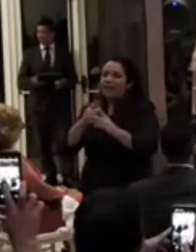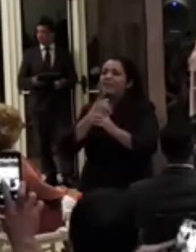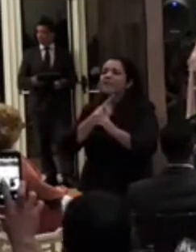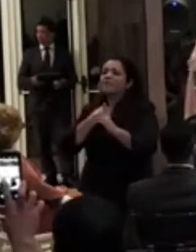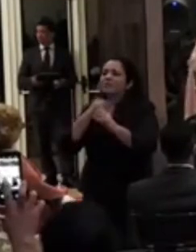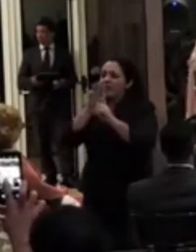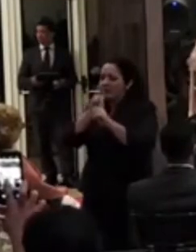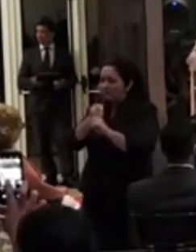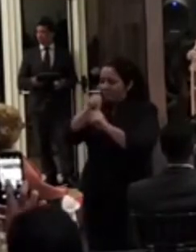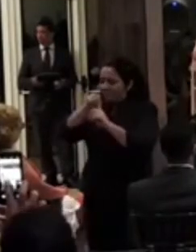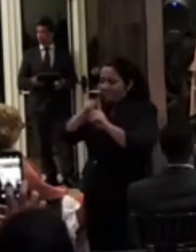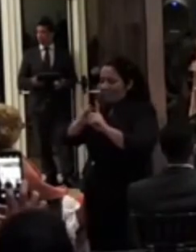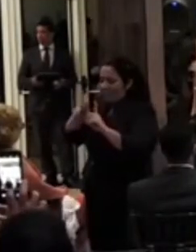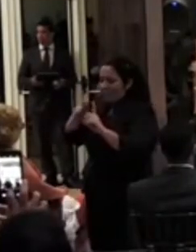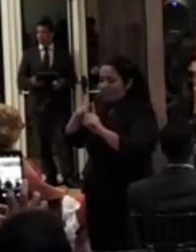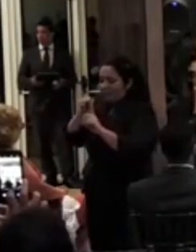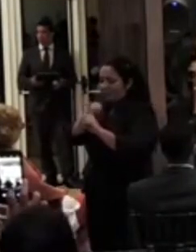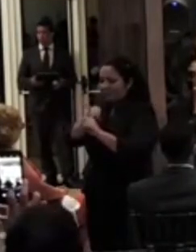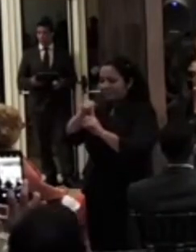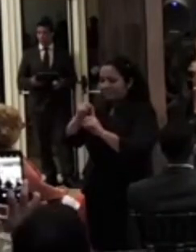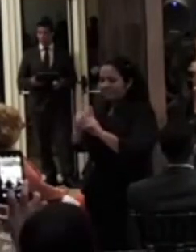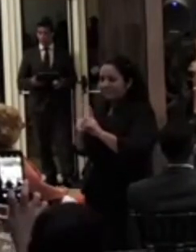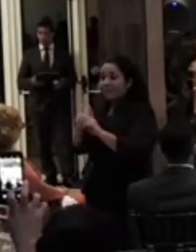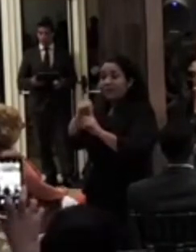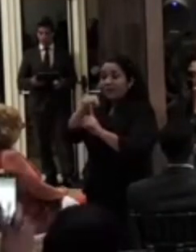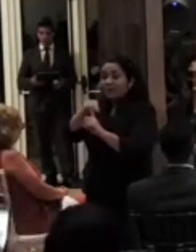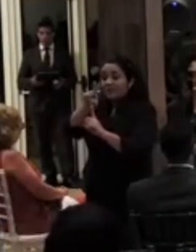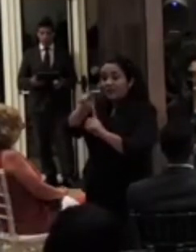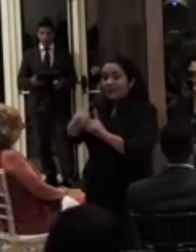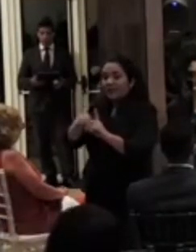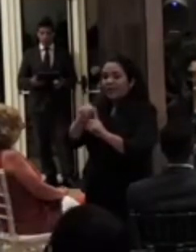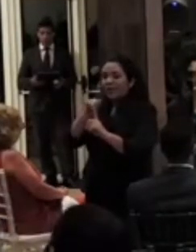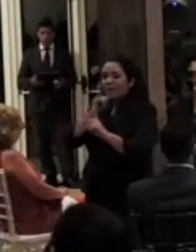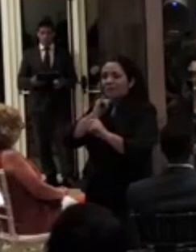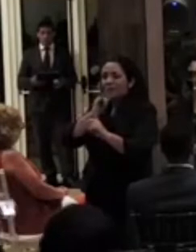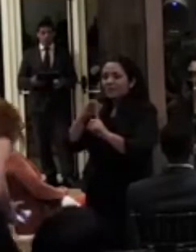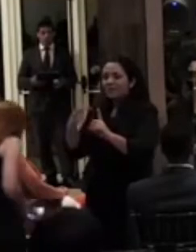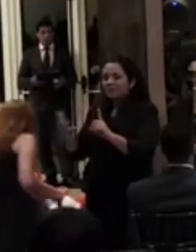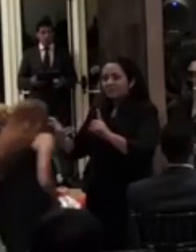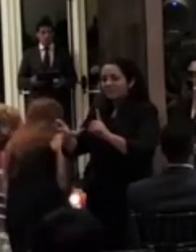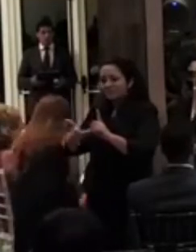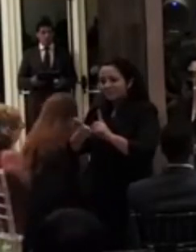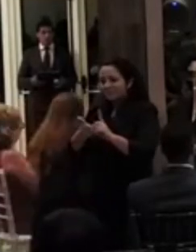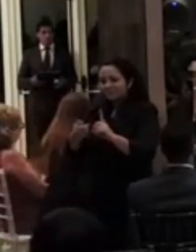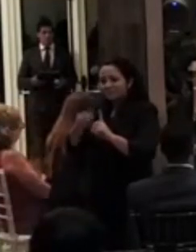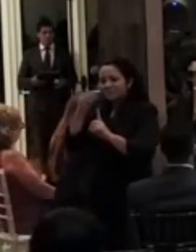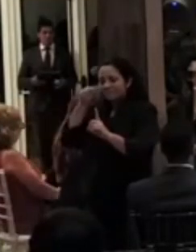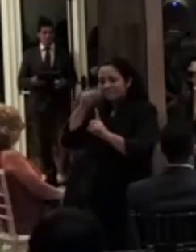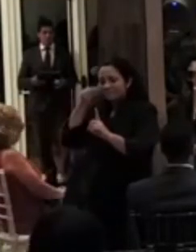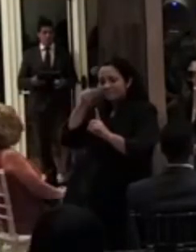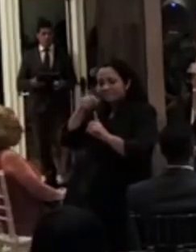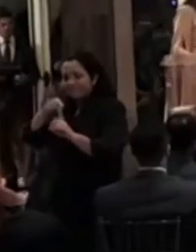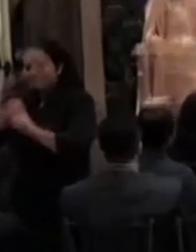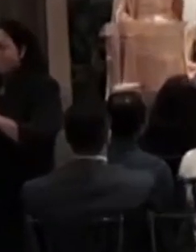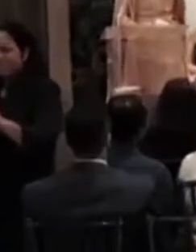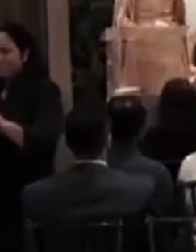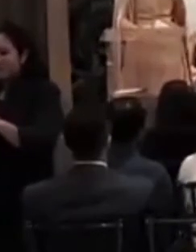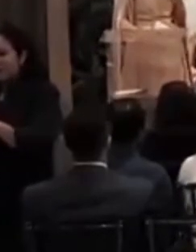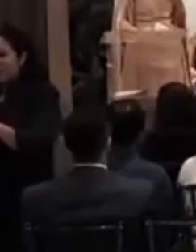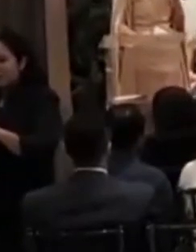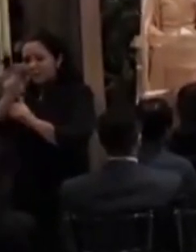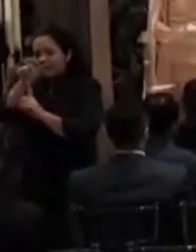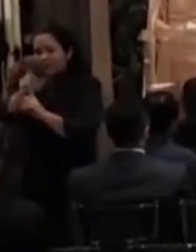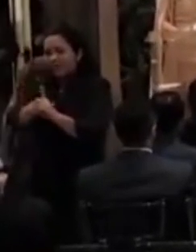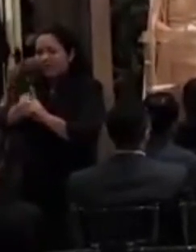das crenças pessoais. Você foi um exemplo de presidente e, acima de tudo, é um exemplo de